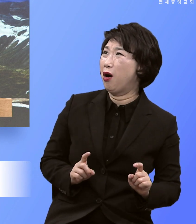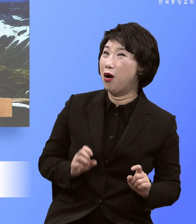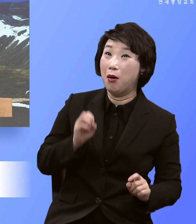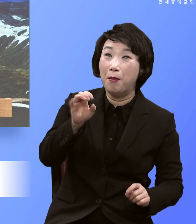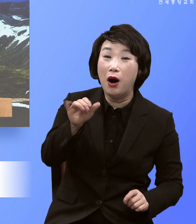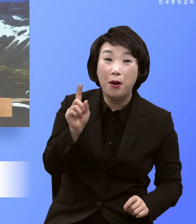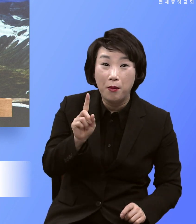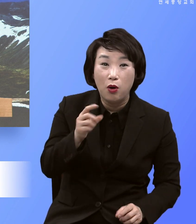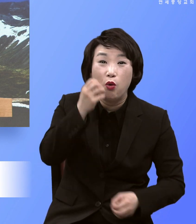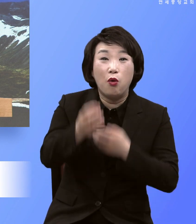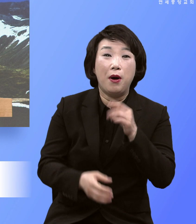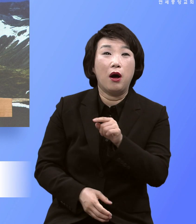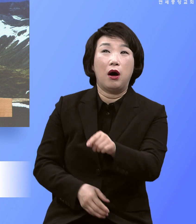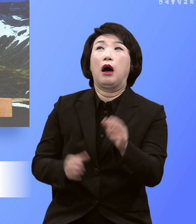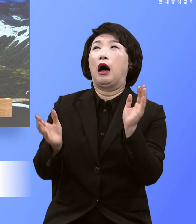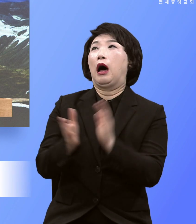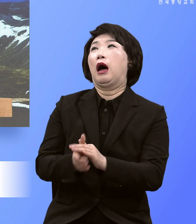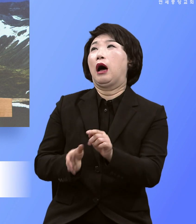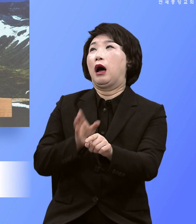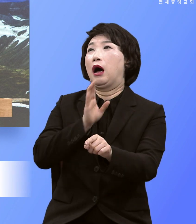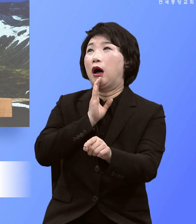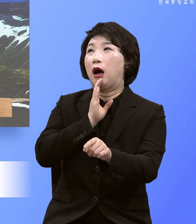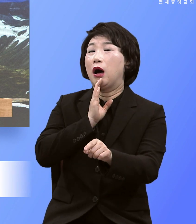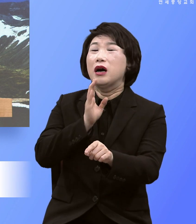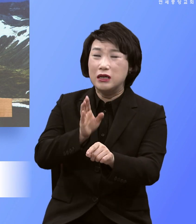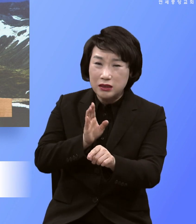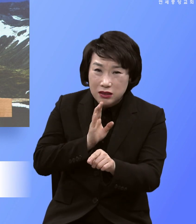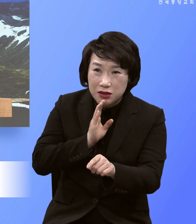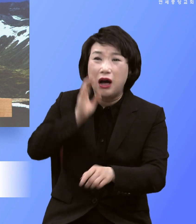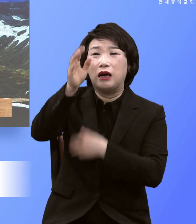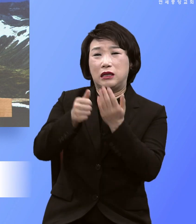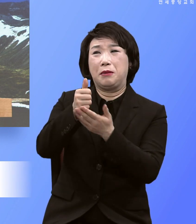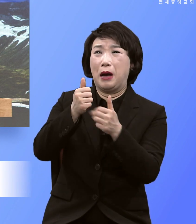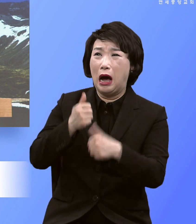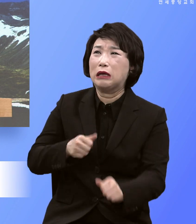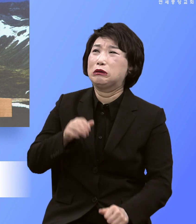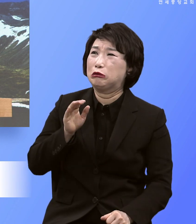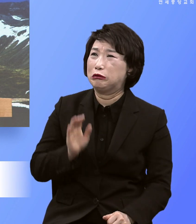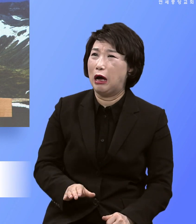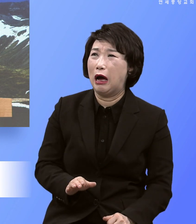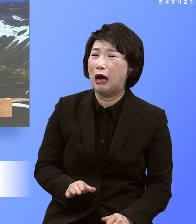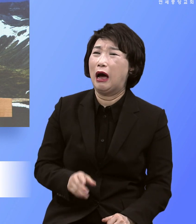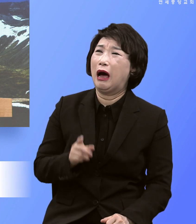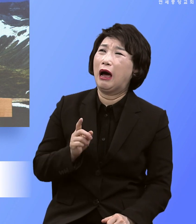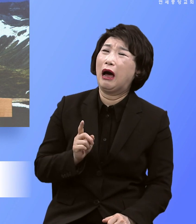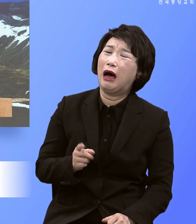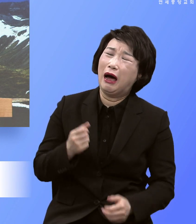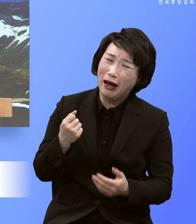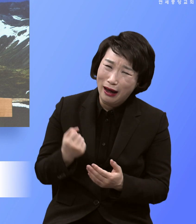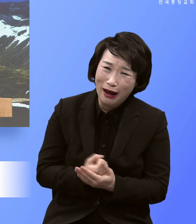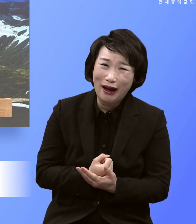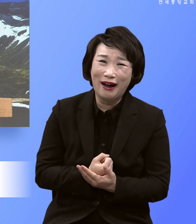가로되 이는 진실로 하나님의 아들이었도다.